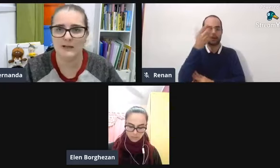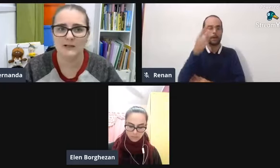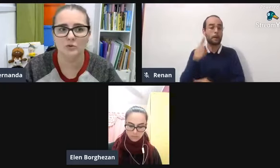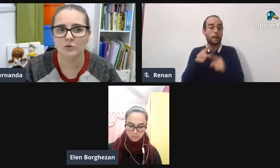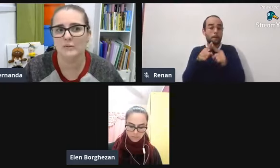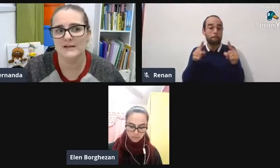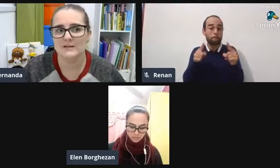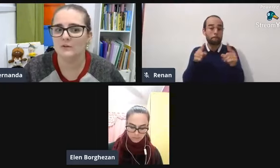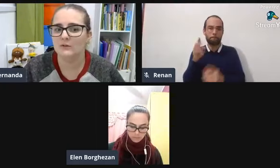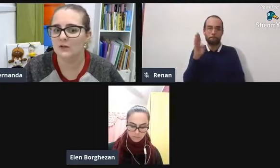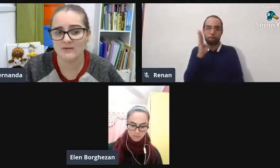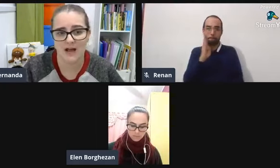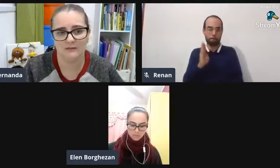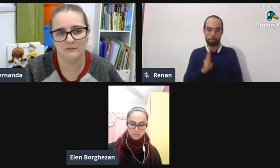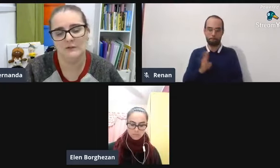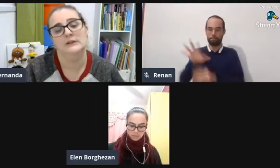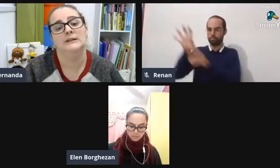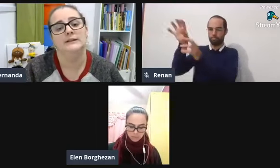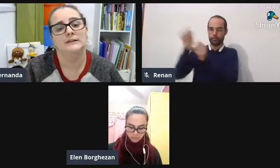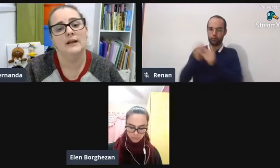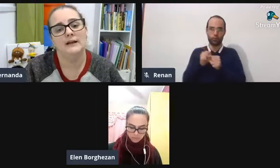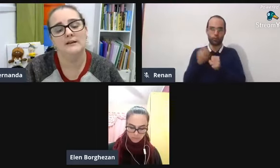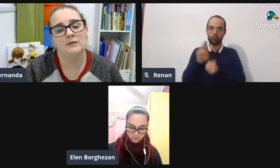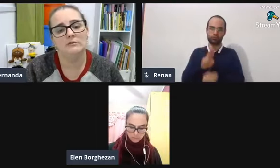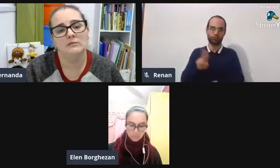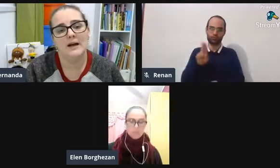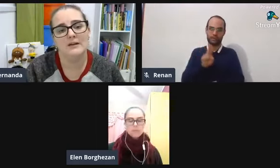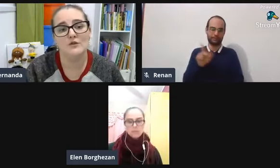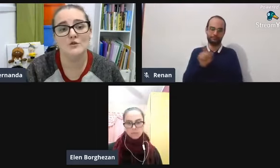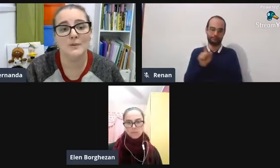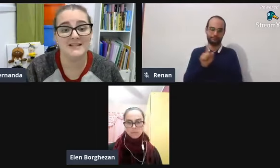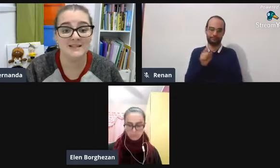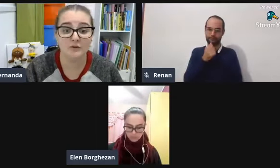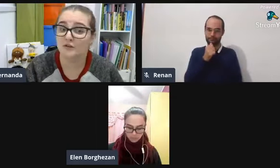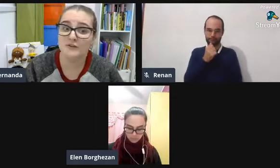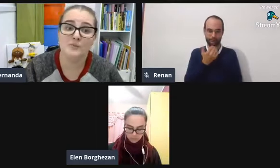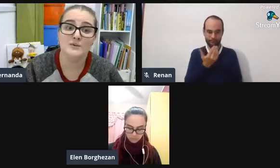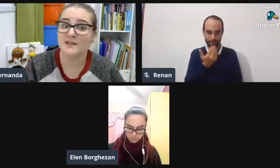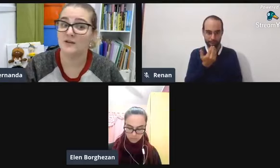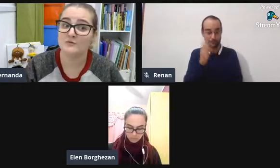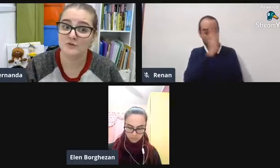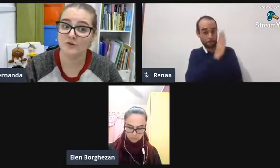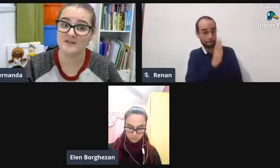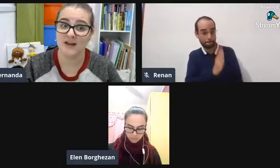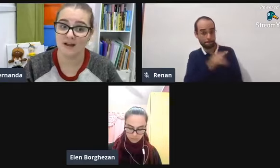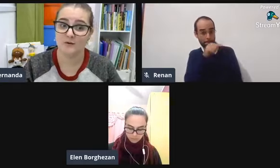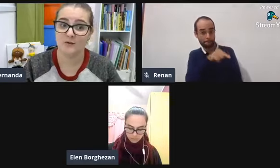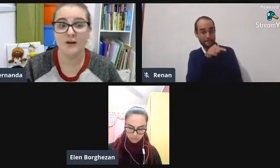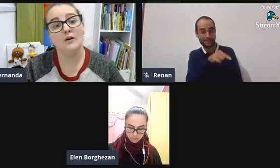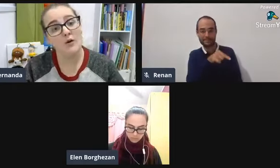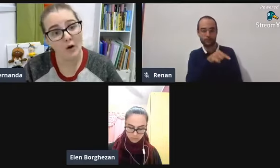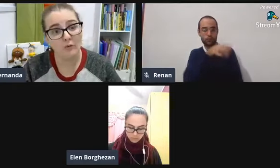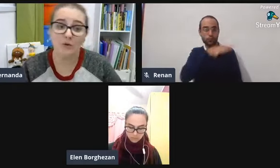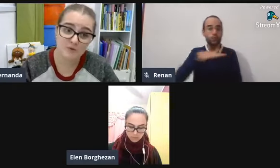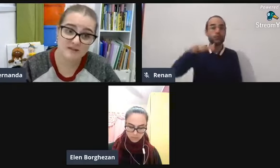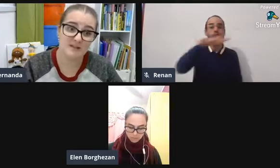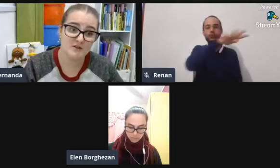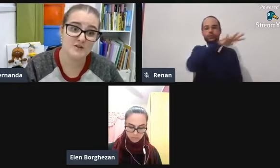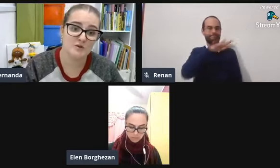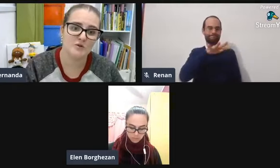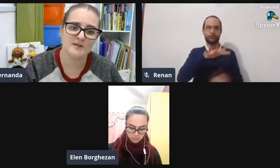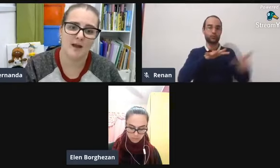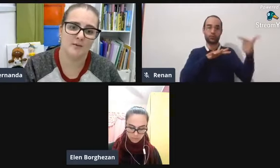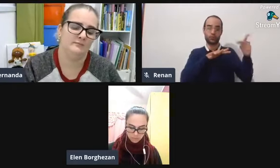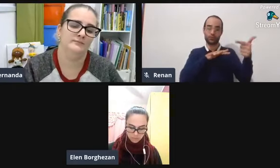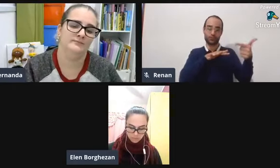dessa nomenclatura, o Brasil não tem usado. Né? Então, a nível de Brasil, não temos nenhum surdo-cego com o CID